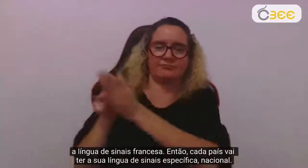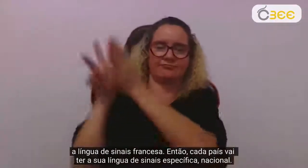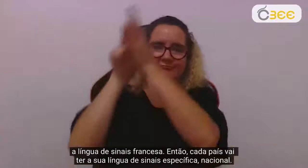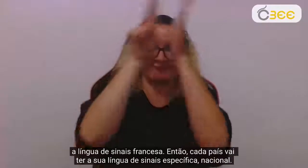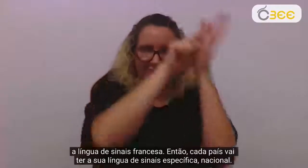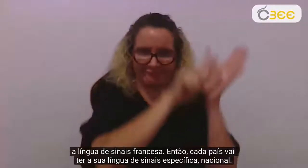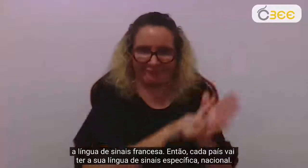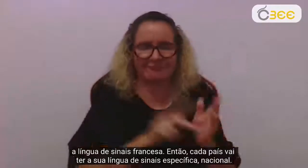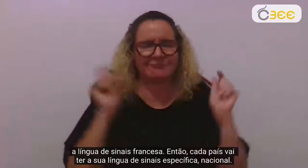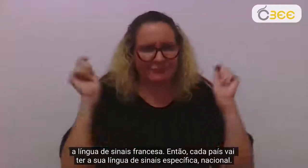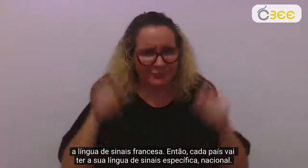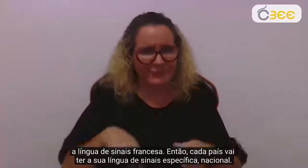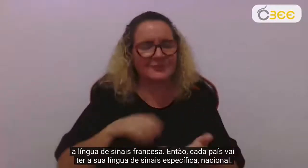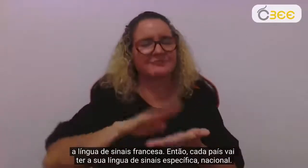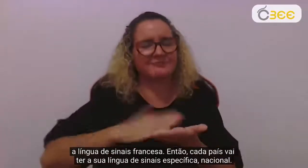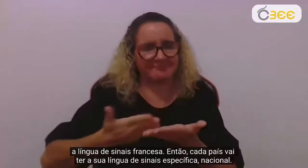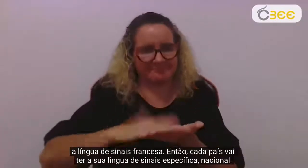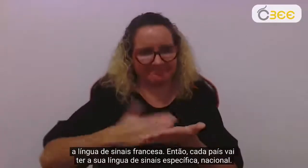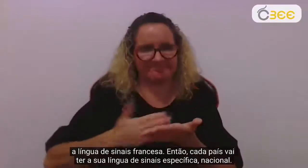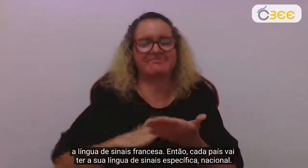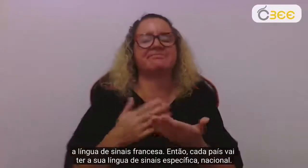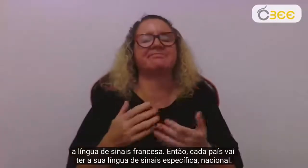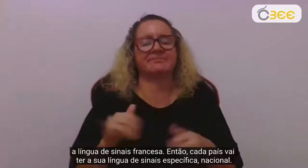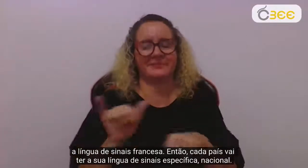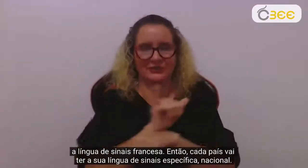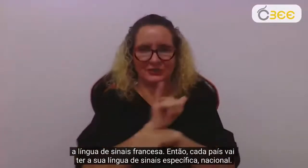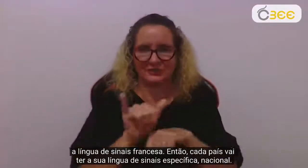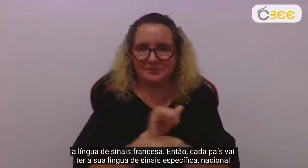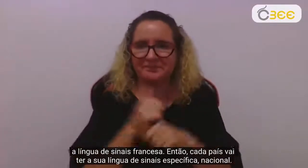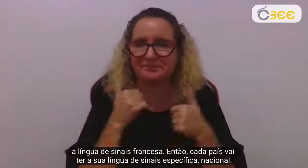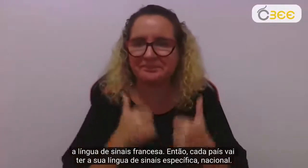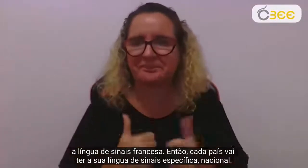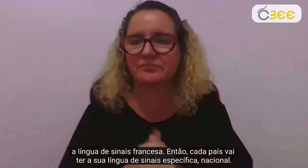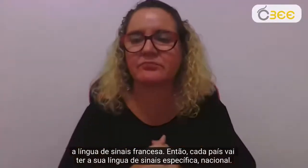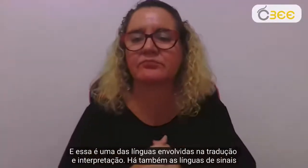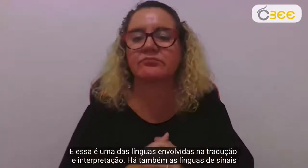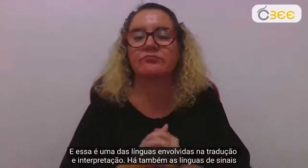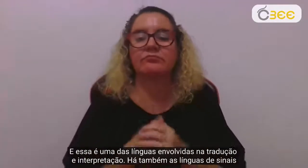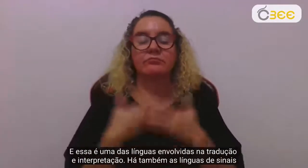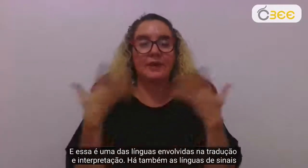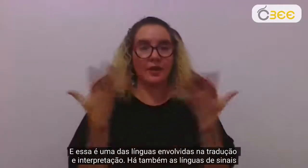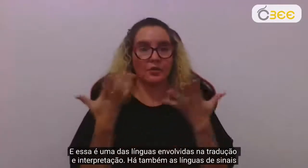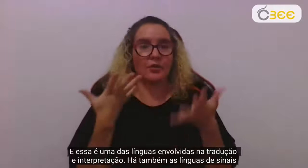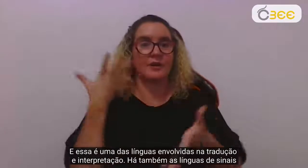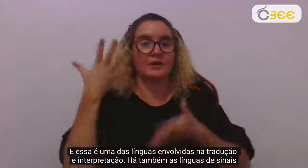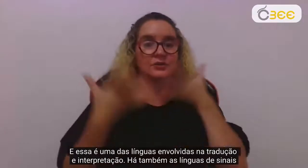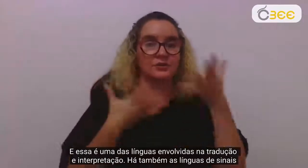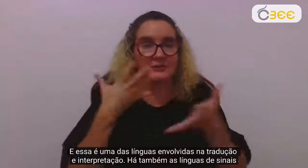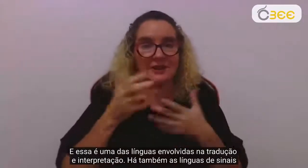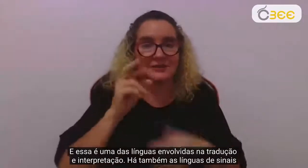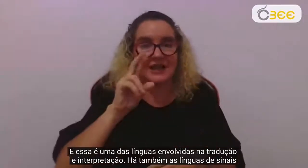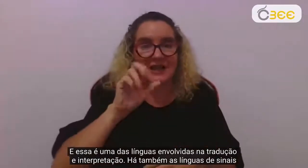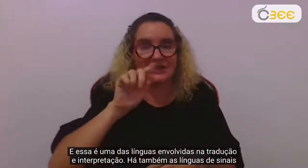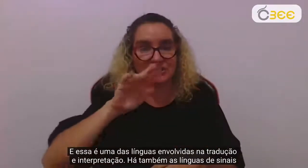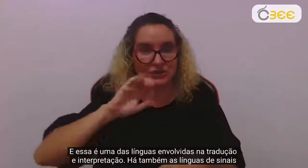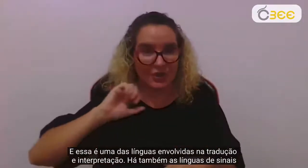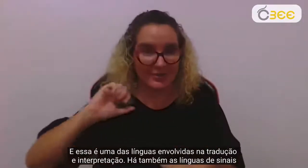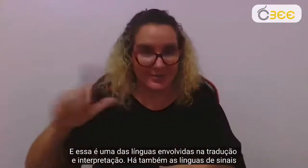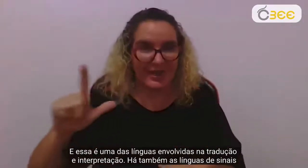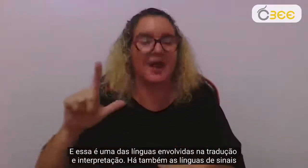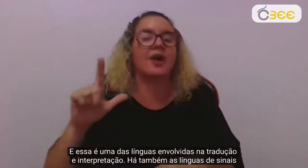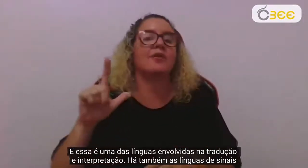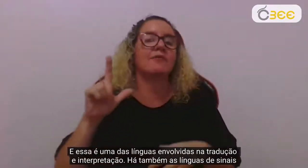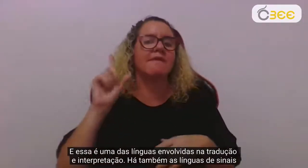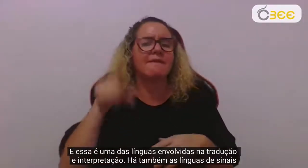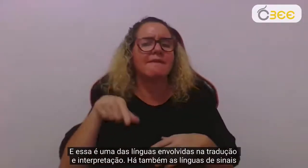sinais francesa. Então, cada país vai ter a sua língua de sinais específica, nacional. E essa é uma das línguas envolvidas na